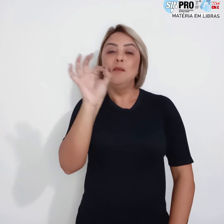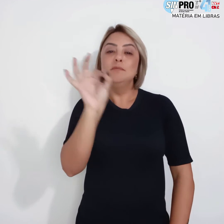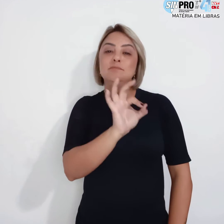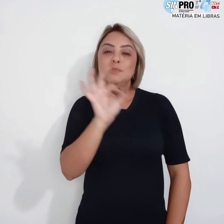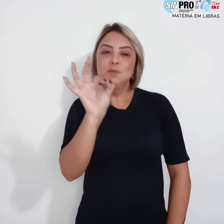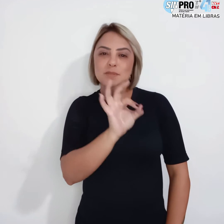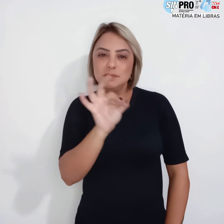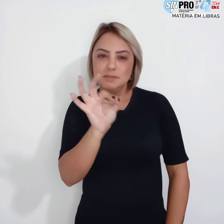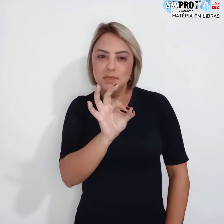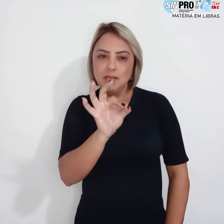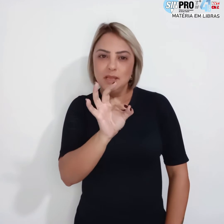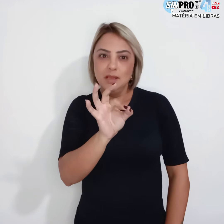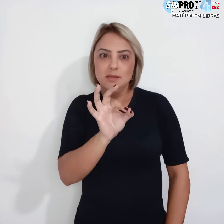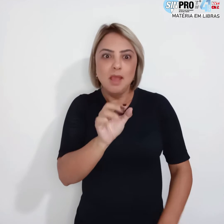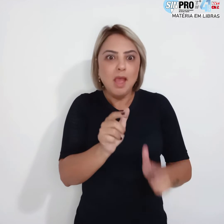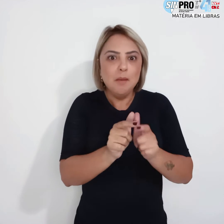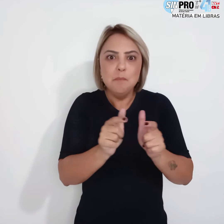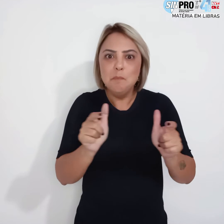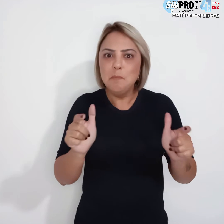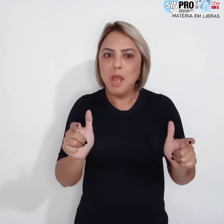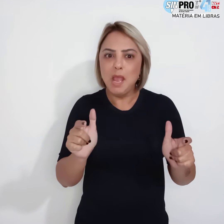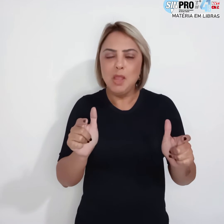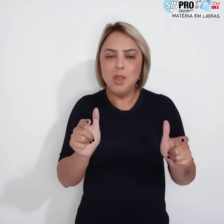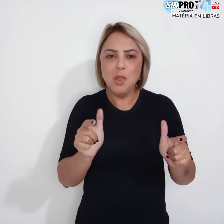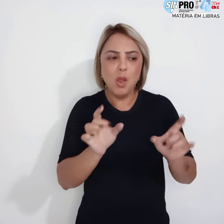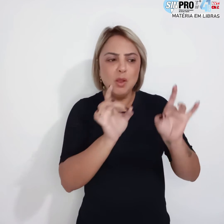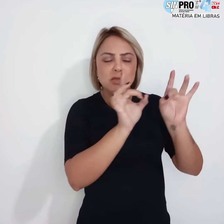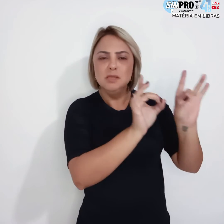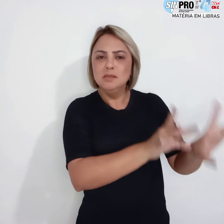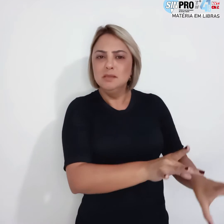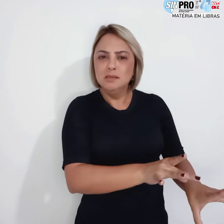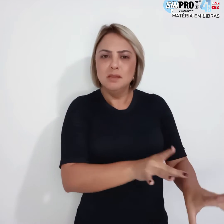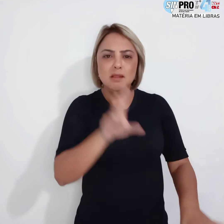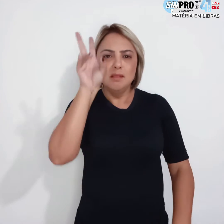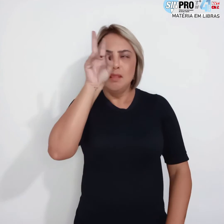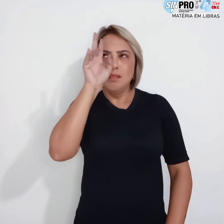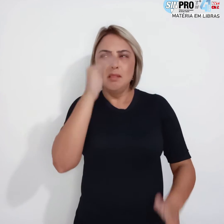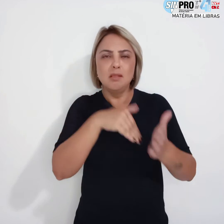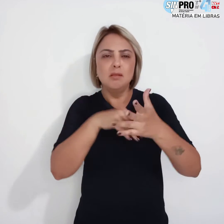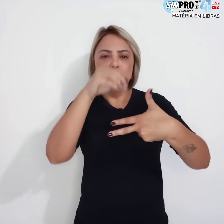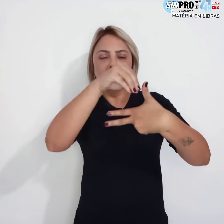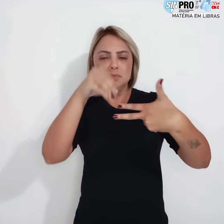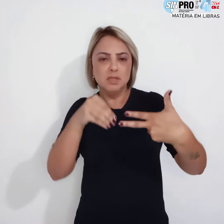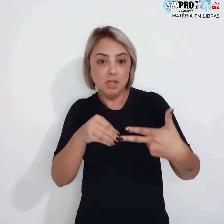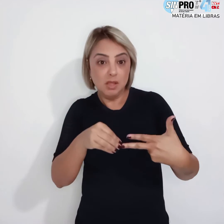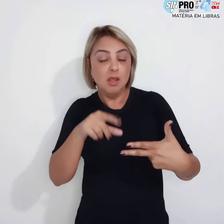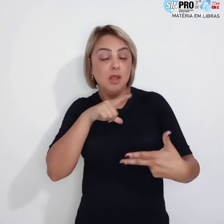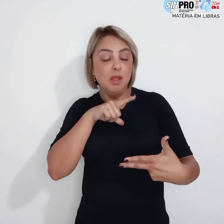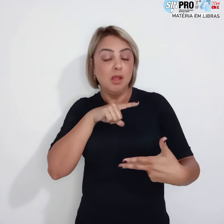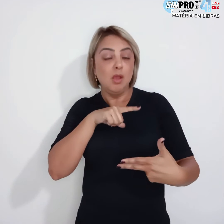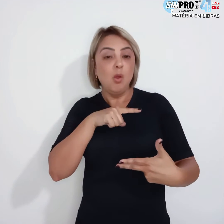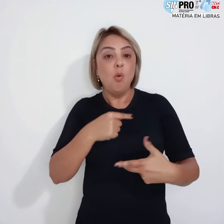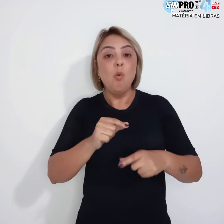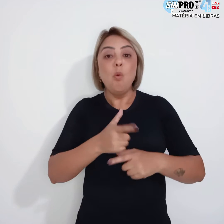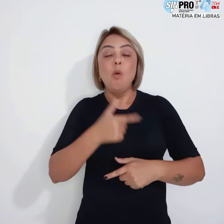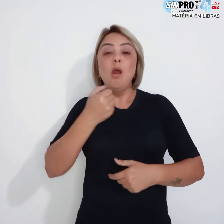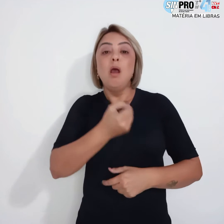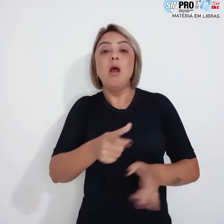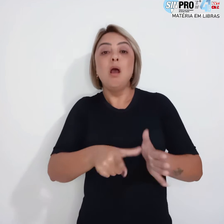51,5%, a maior abstenção em toda a história do Enem. O maior índice havia sido registrado em 2009,